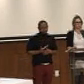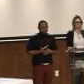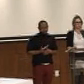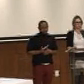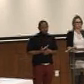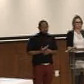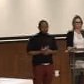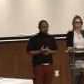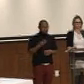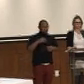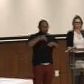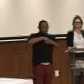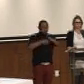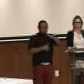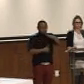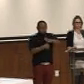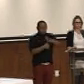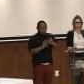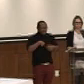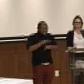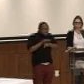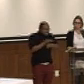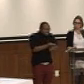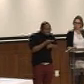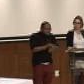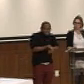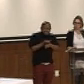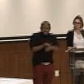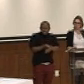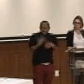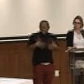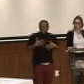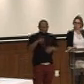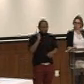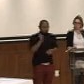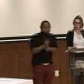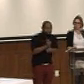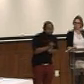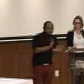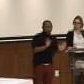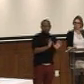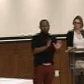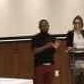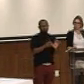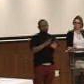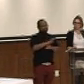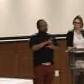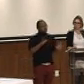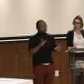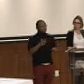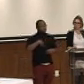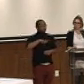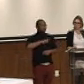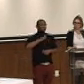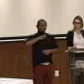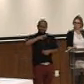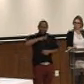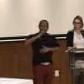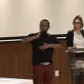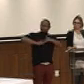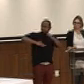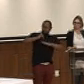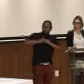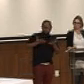vamos fazer caça às bruxas aqui na reitoria se eleitos. Muito pelo contrário, tem muito profissional